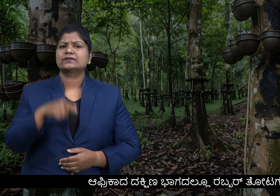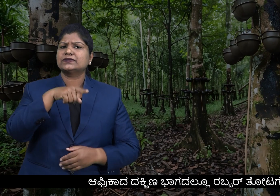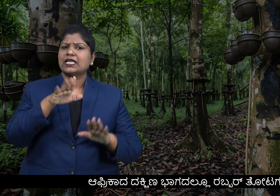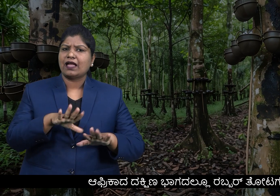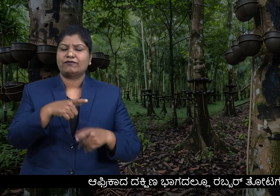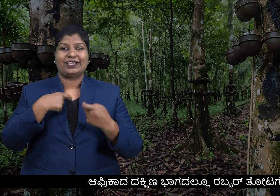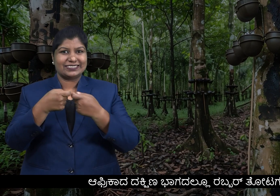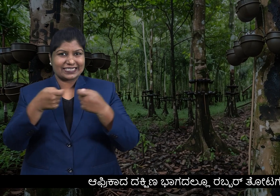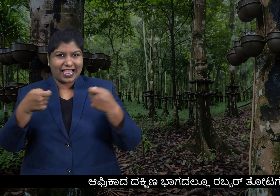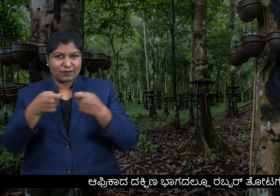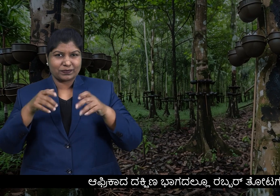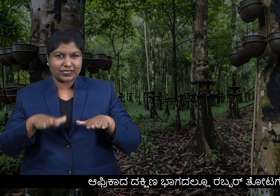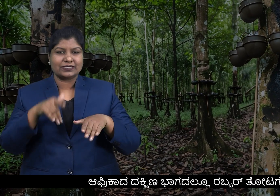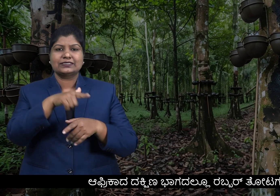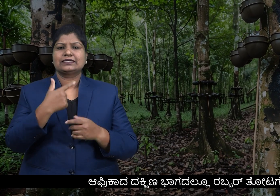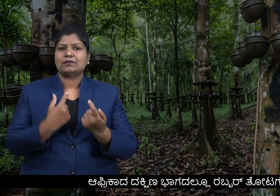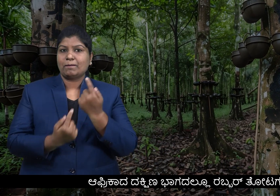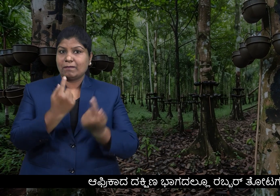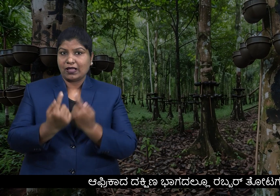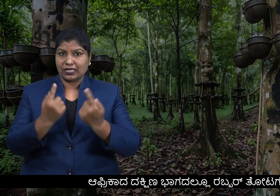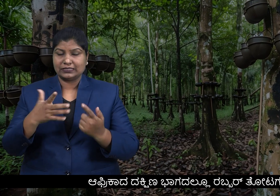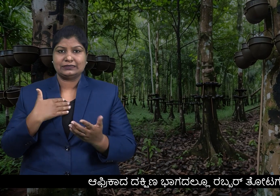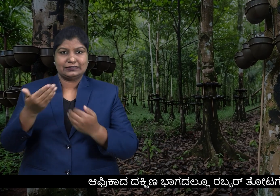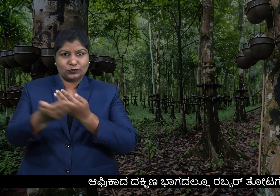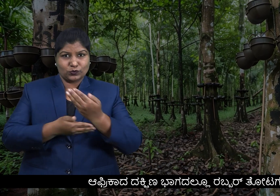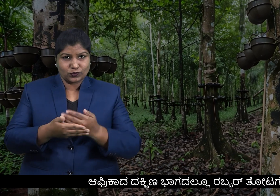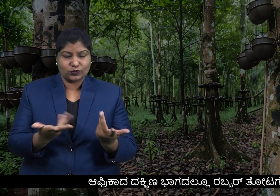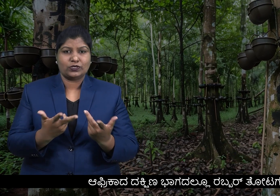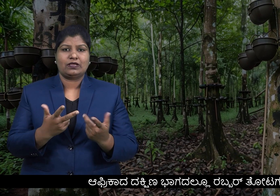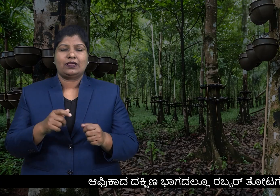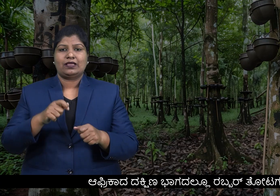ಆಫ್ರಿಕಾದ ದಕ್ಷಿಣ ಭಾಗದಲ್ಲೂ ರಬ್ಬರ್ ತೋಟಗಳಿವೆ.